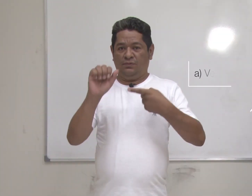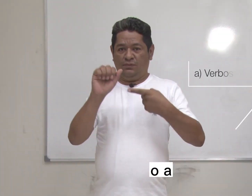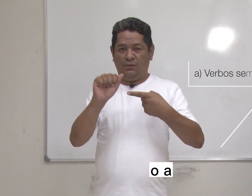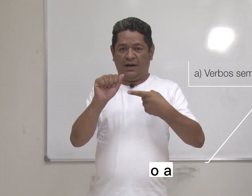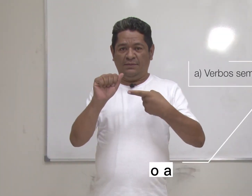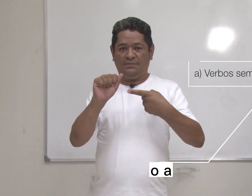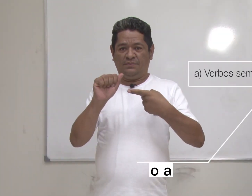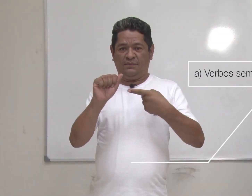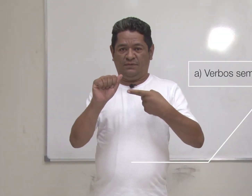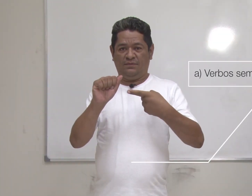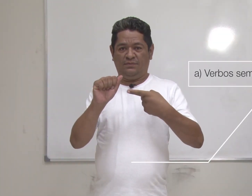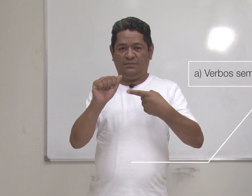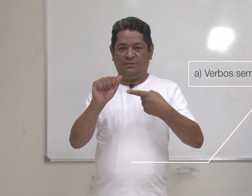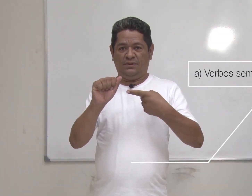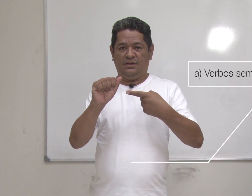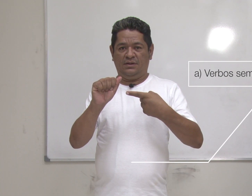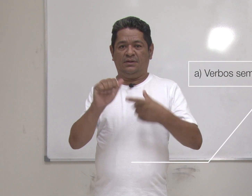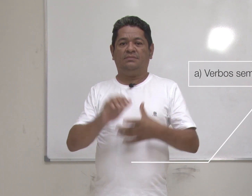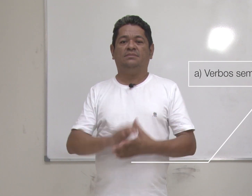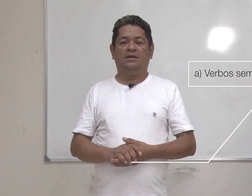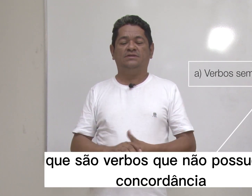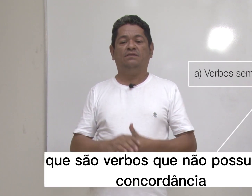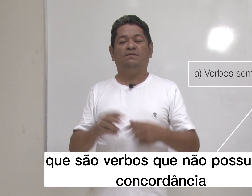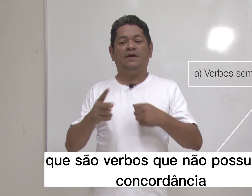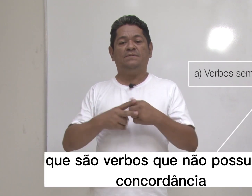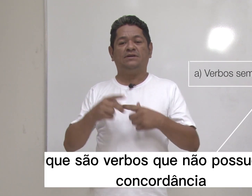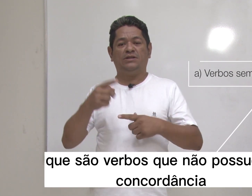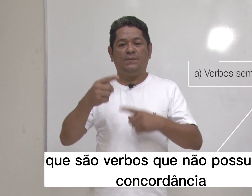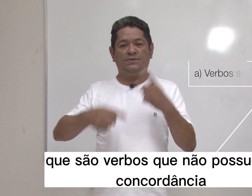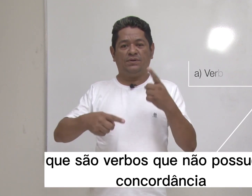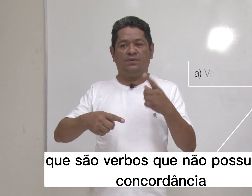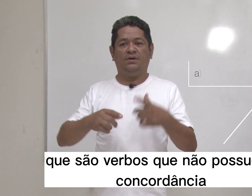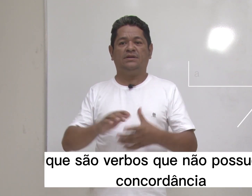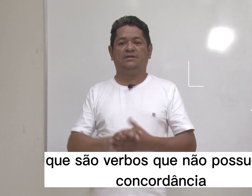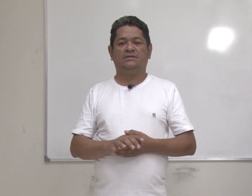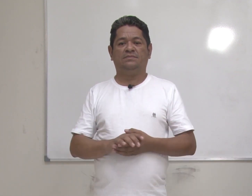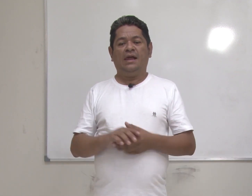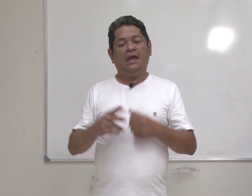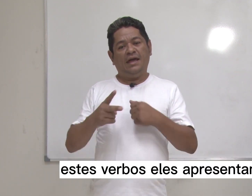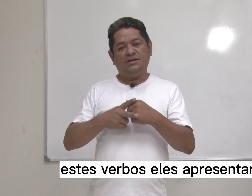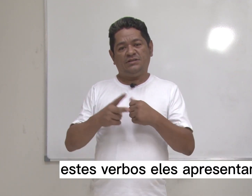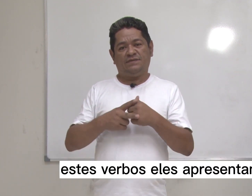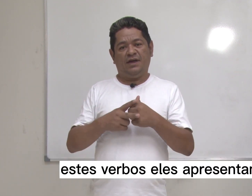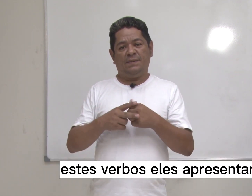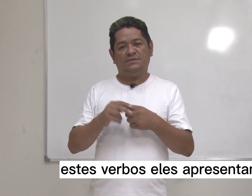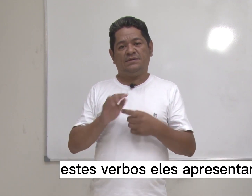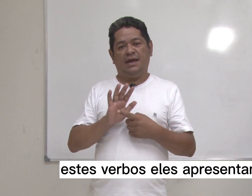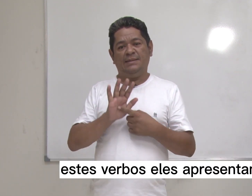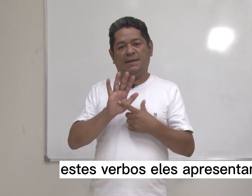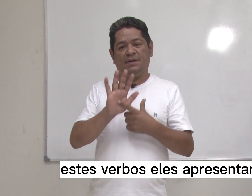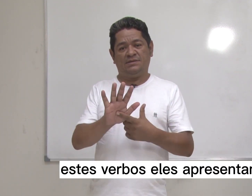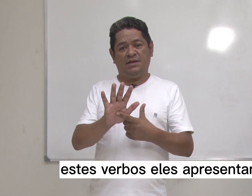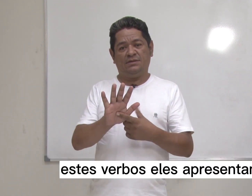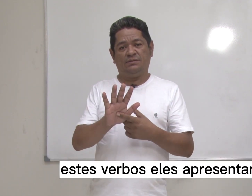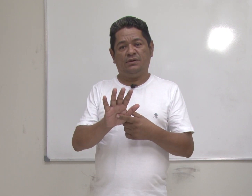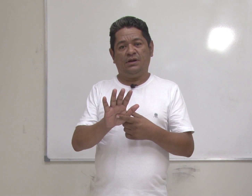O A, que são verbos que não possuem concordância. Estes verbos, eles apresentam